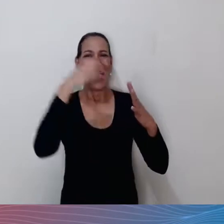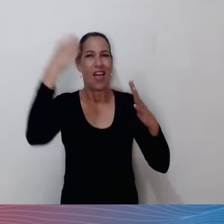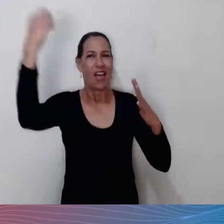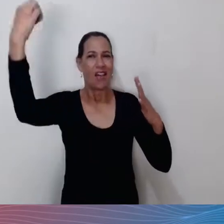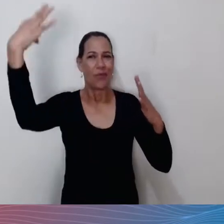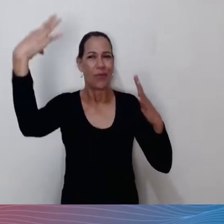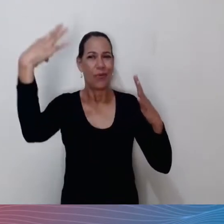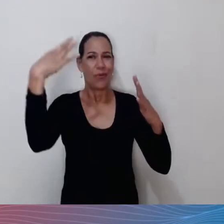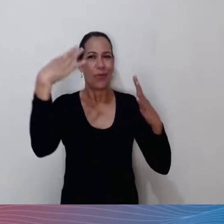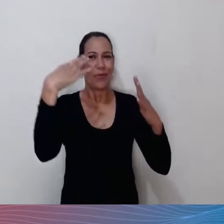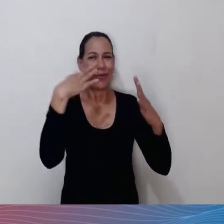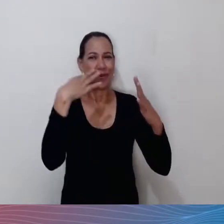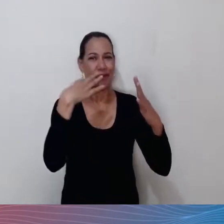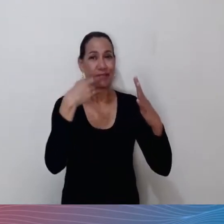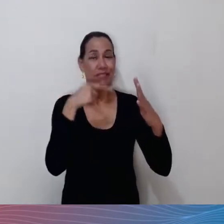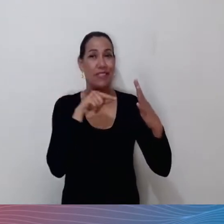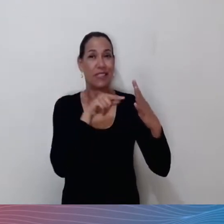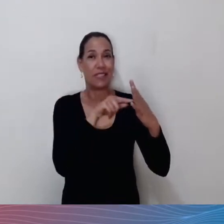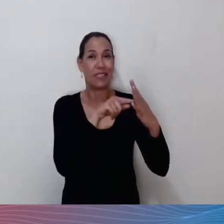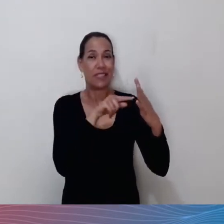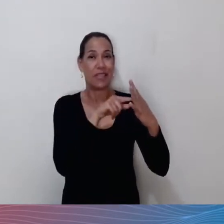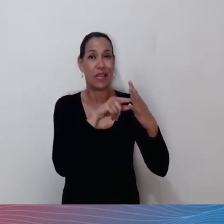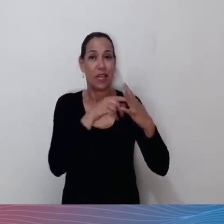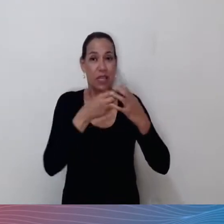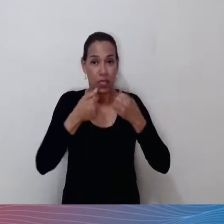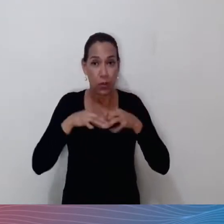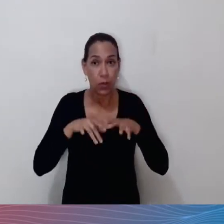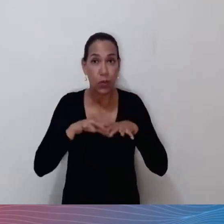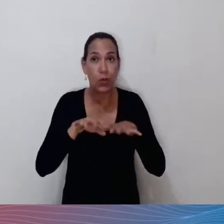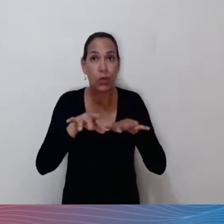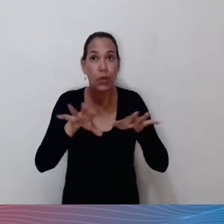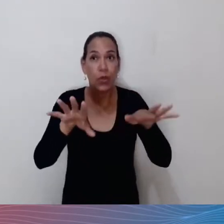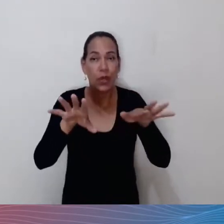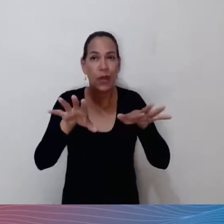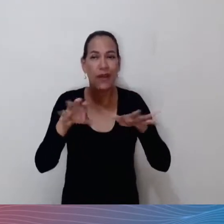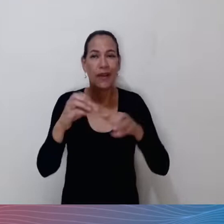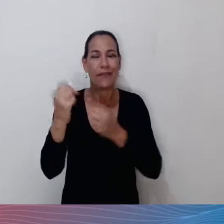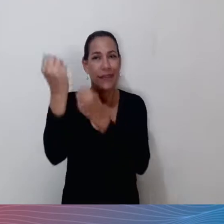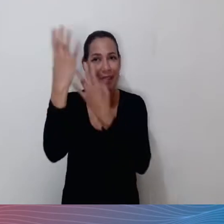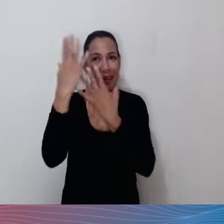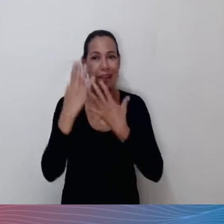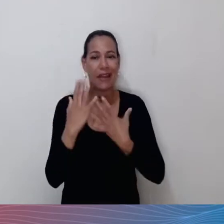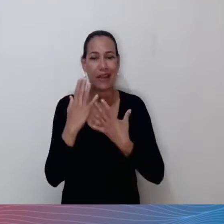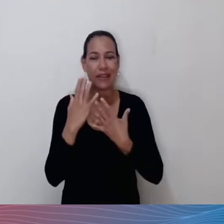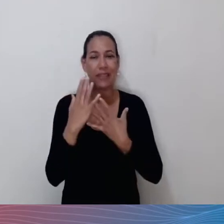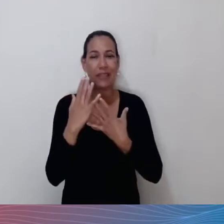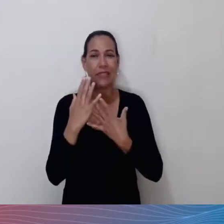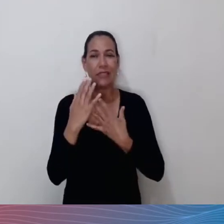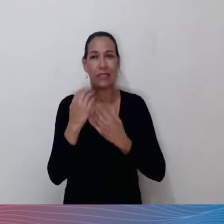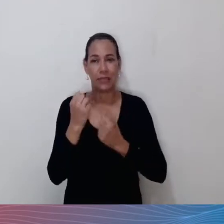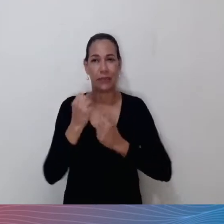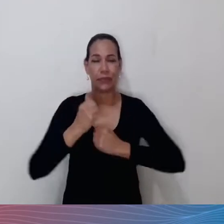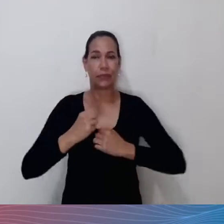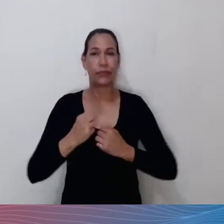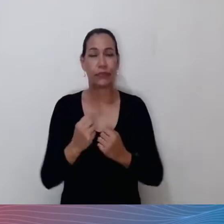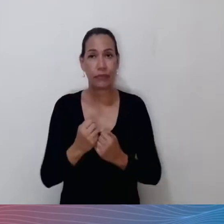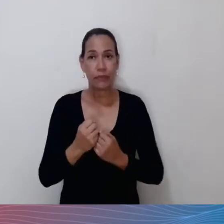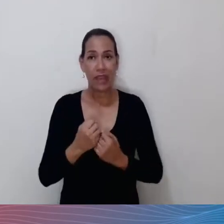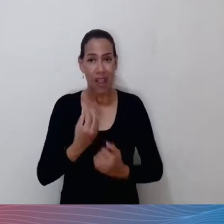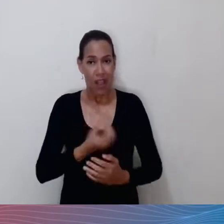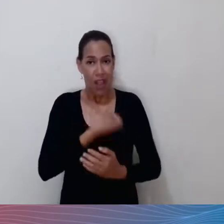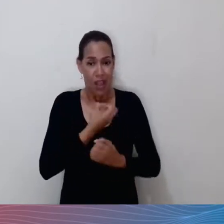Para fluir a graça, para fluir vida. Então vida e obra estão inerentemente